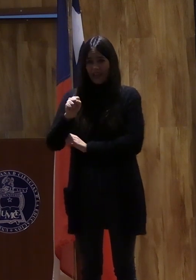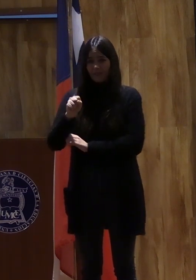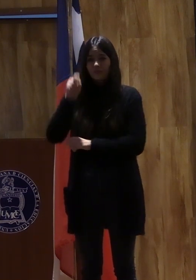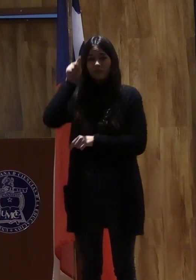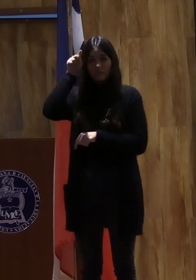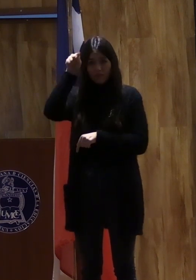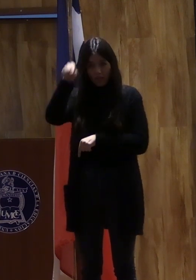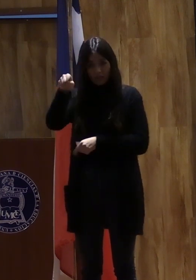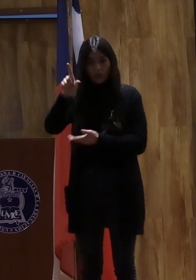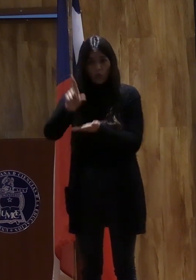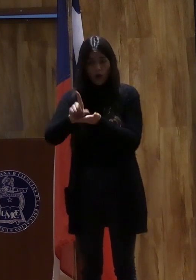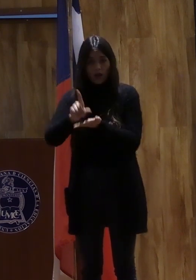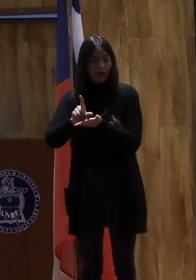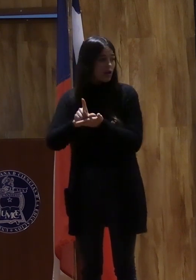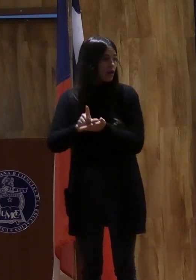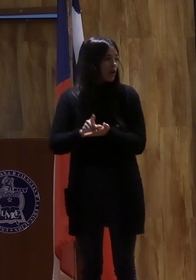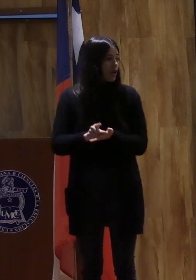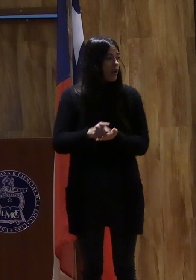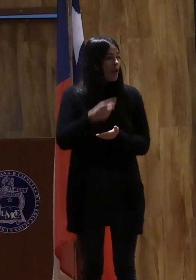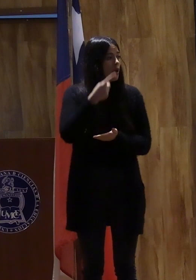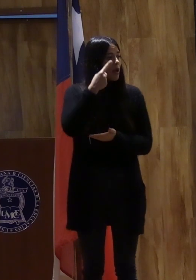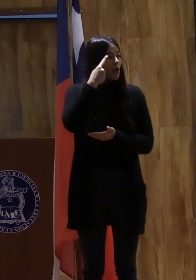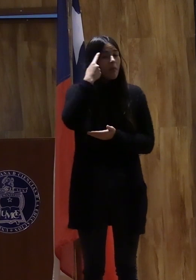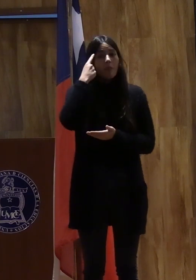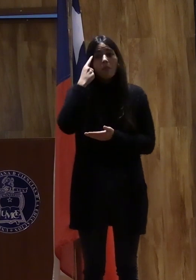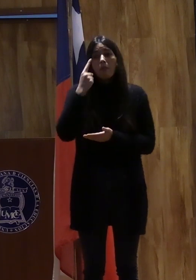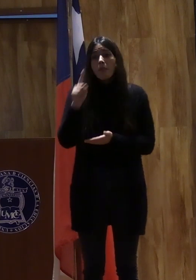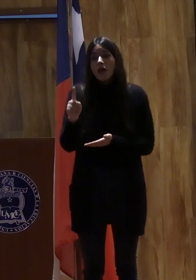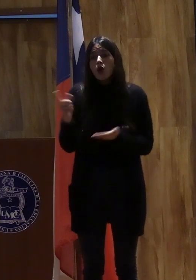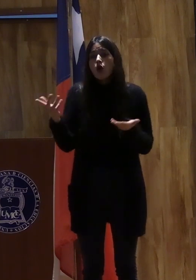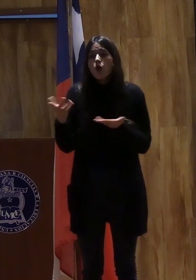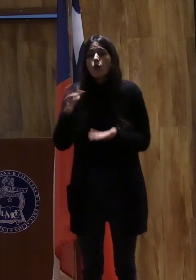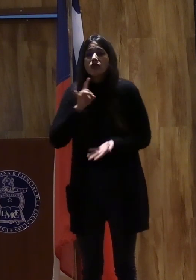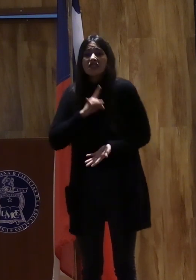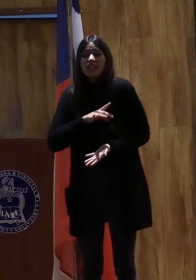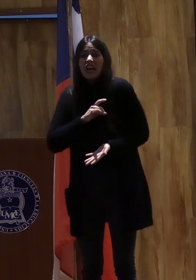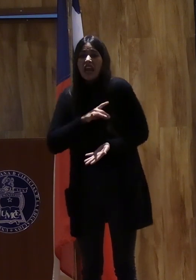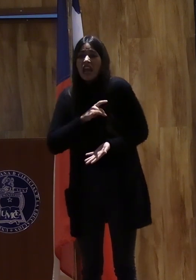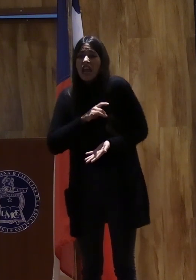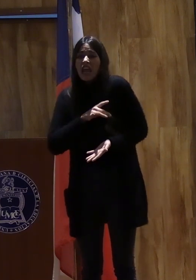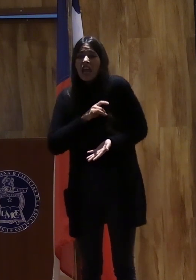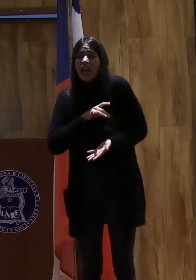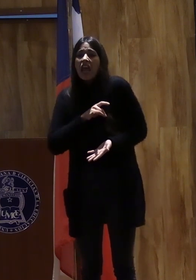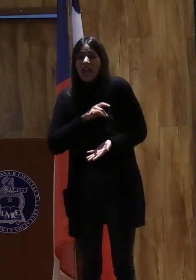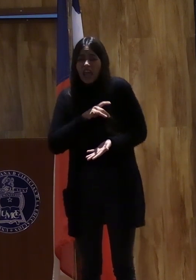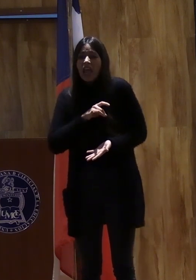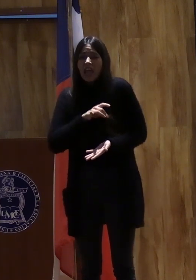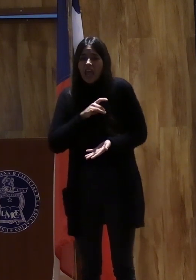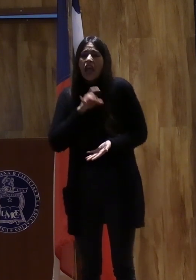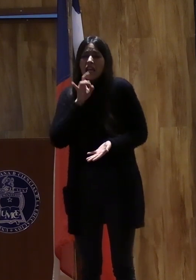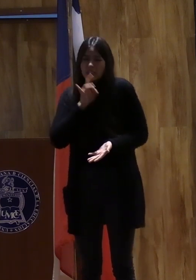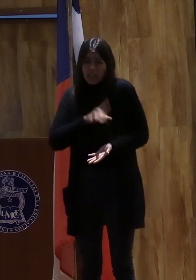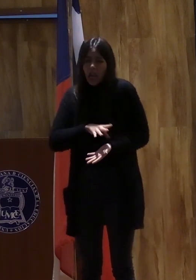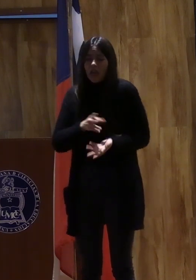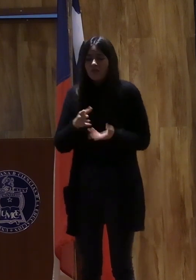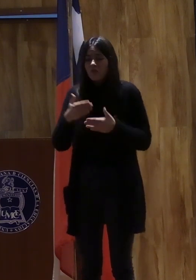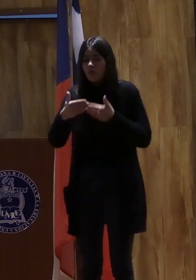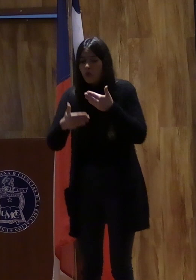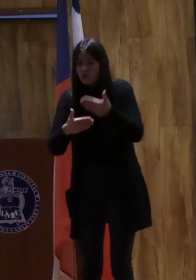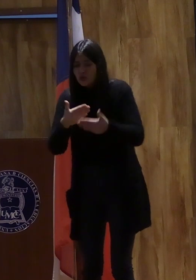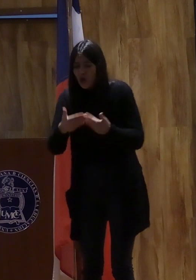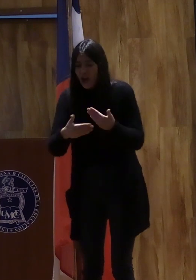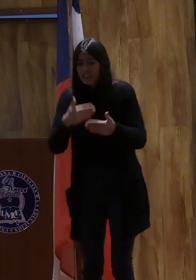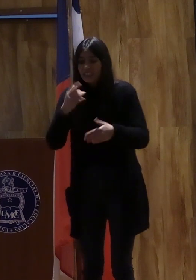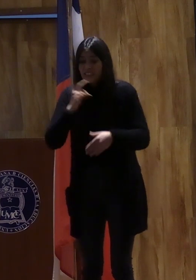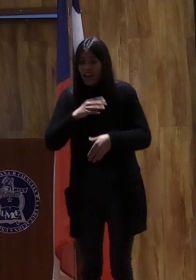ahí, pero como estamos en Chile, las cosas casi funcionan, y si están funcionando hay que